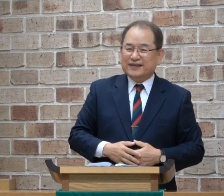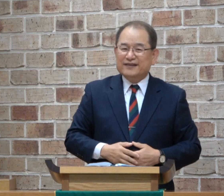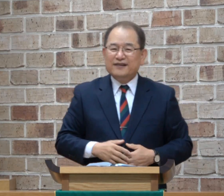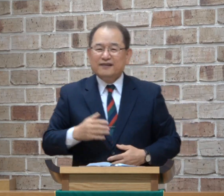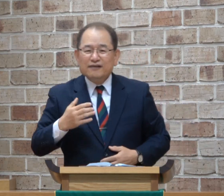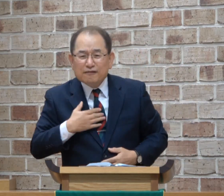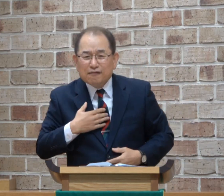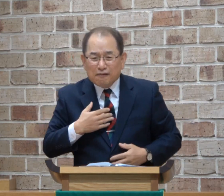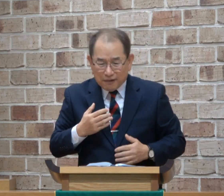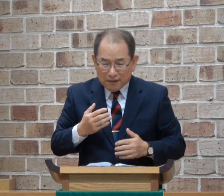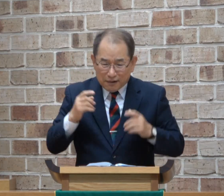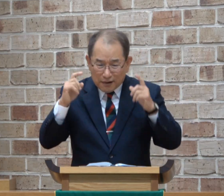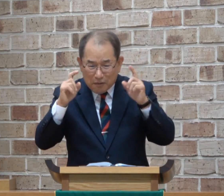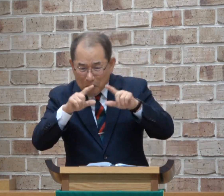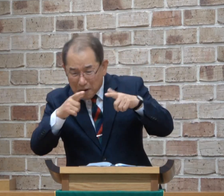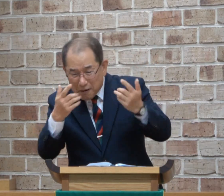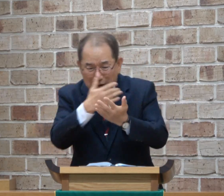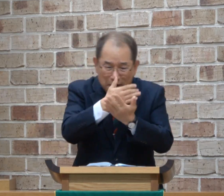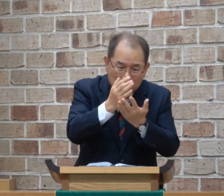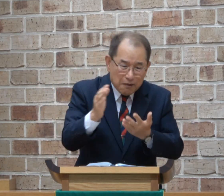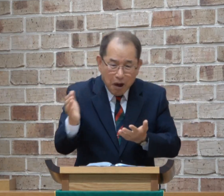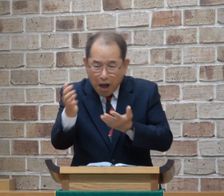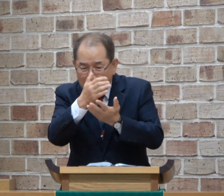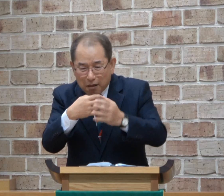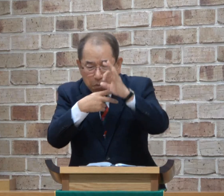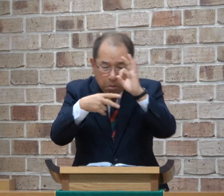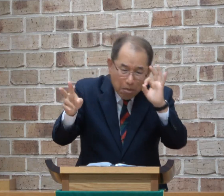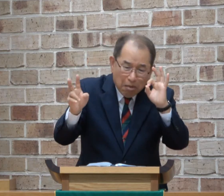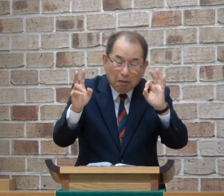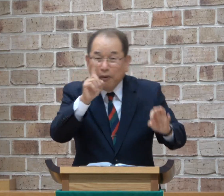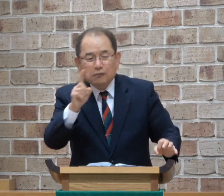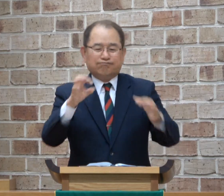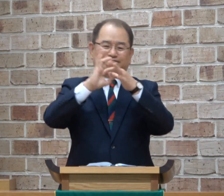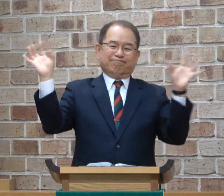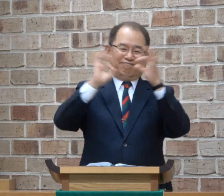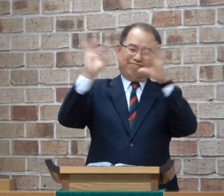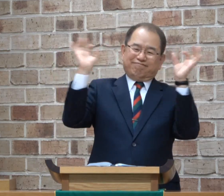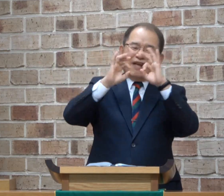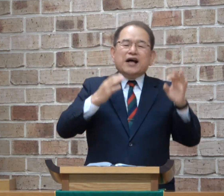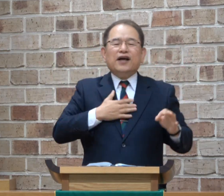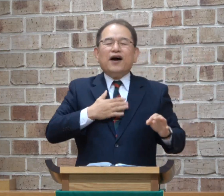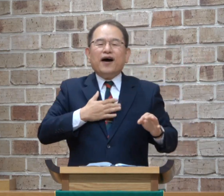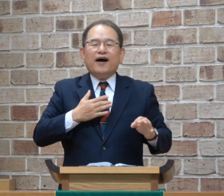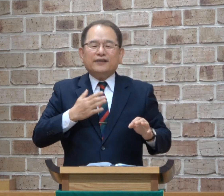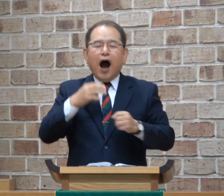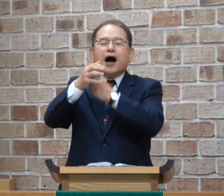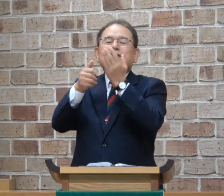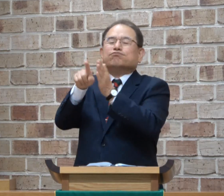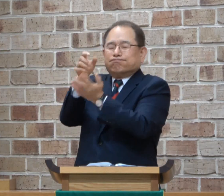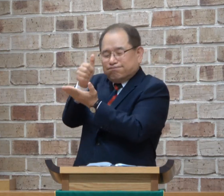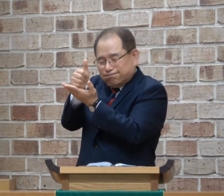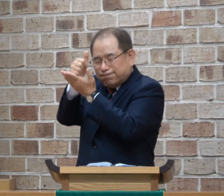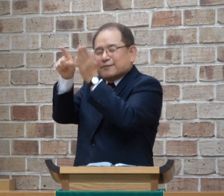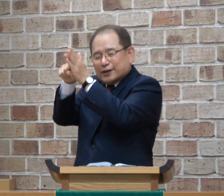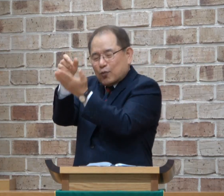여러 가지 내가 거둔 것이 없지만 나의 하나님으로 말미암아 만족한다는